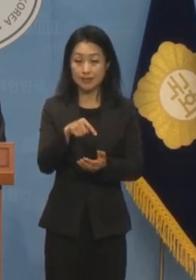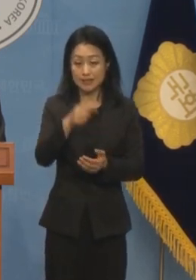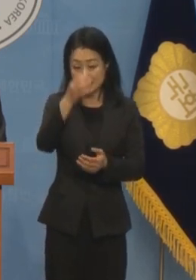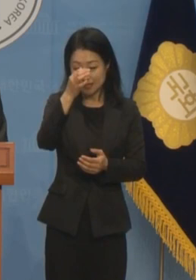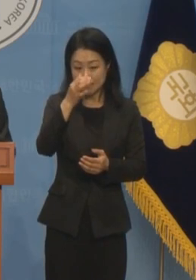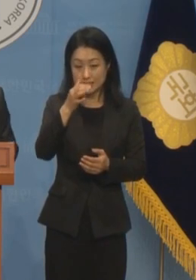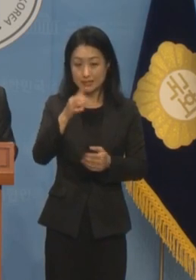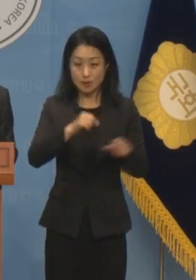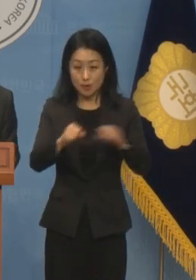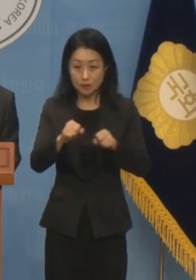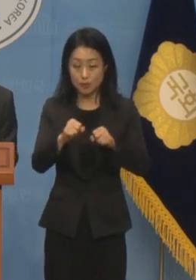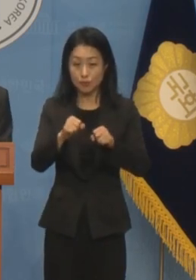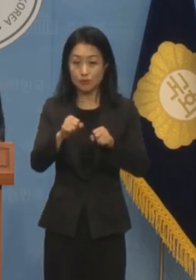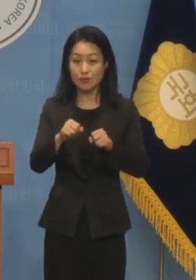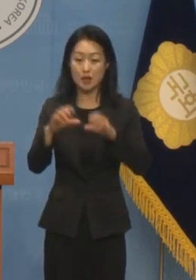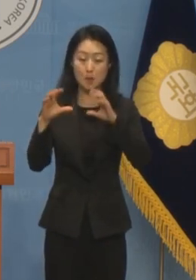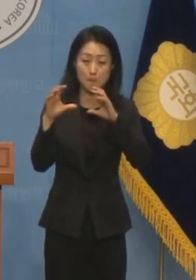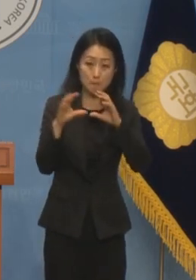요청합니다. 감사합니다.